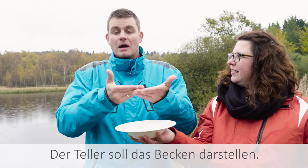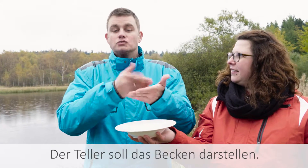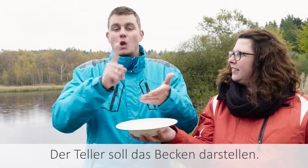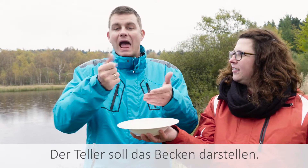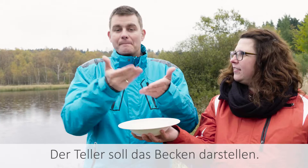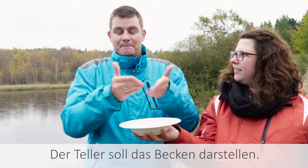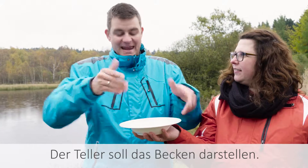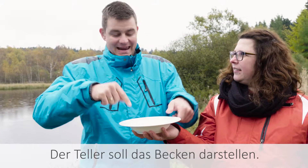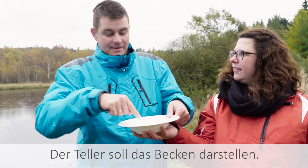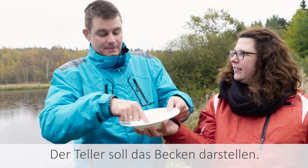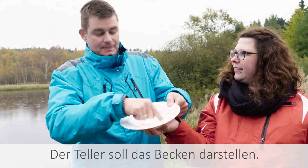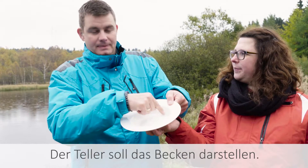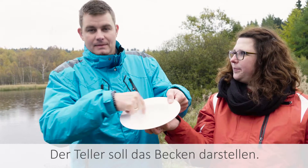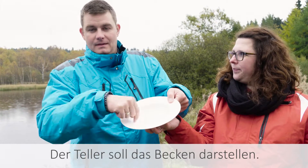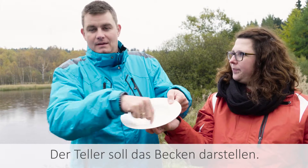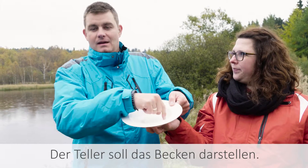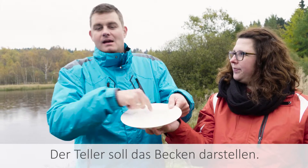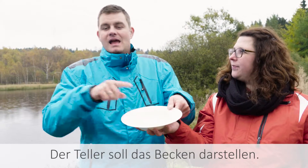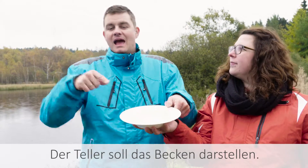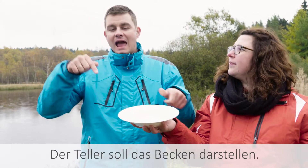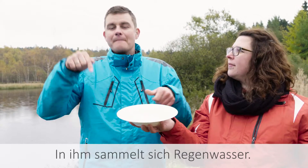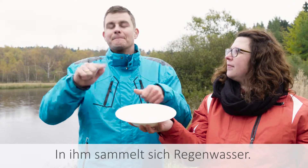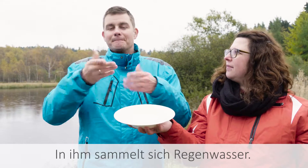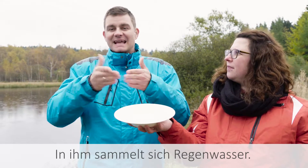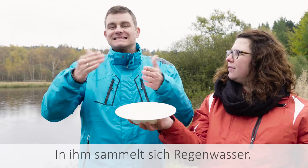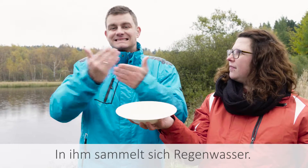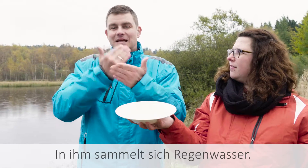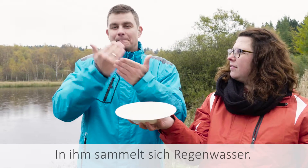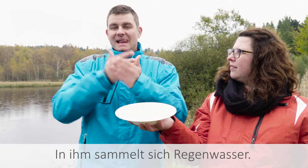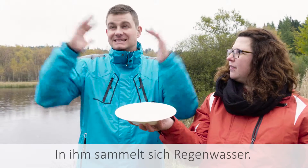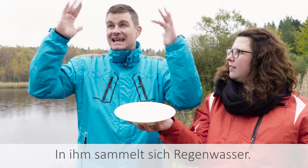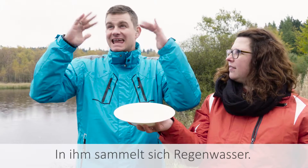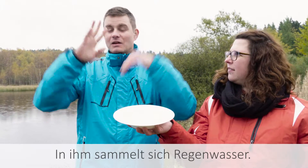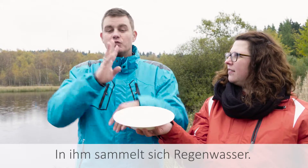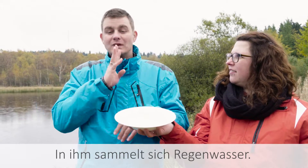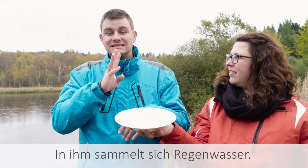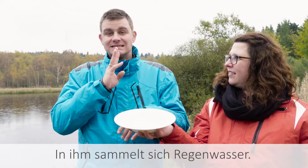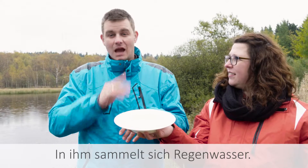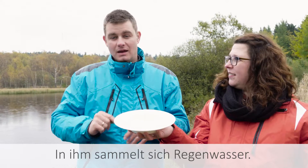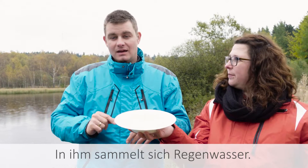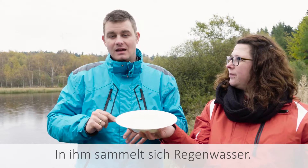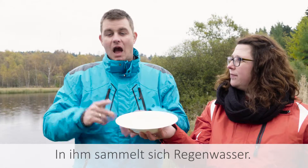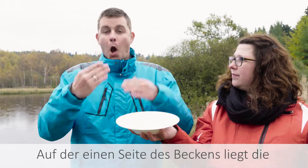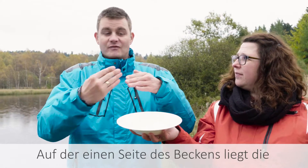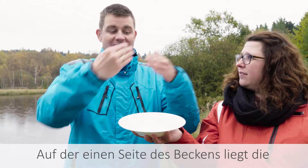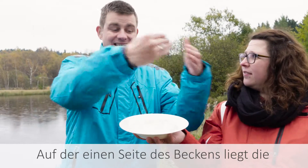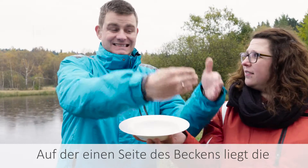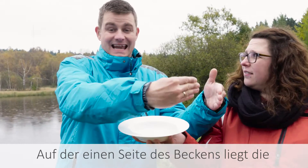Der Teller soll das Becken darstellen. In ihm sammelt sich Regenwasser. Auf der einen Seite